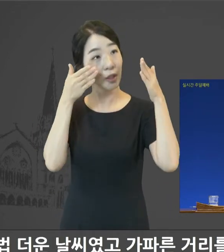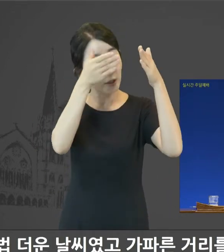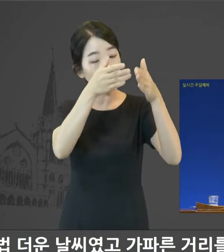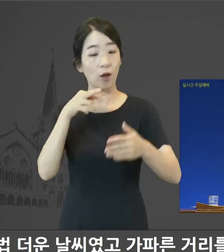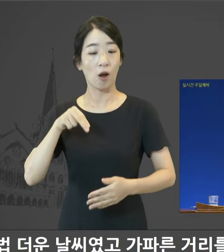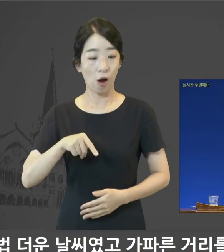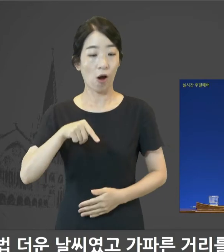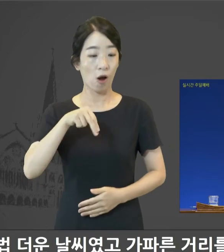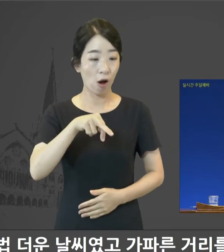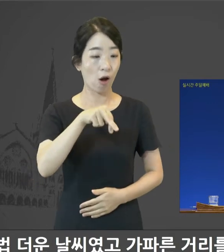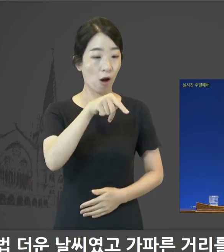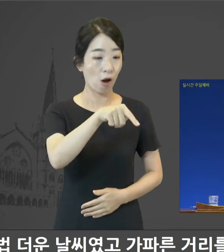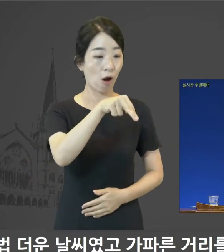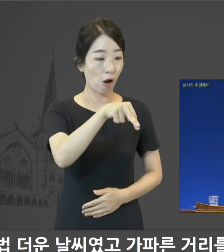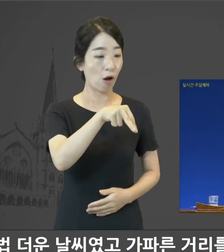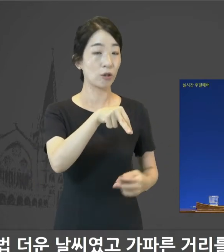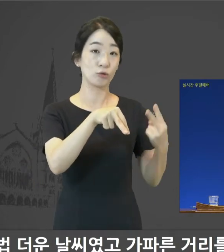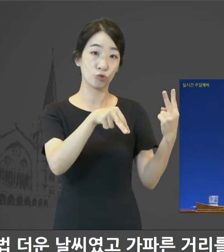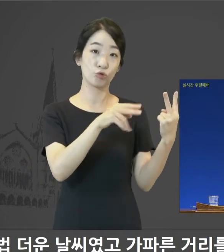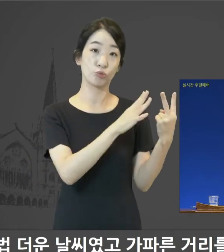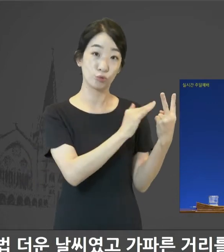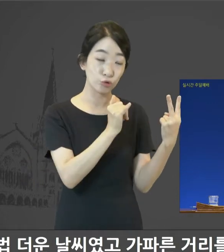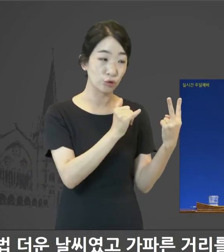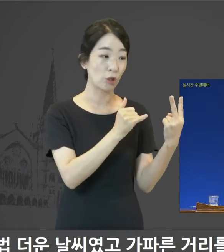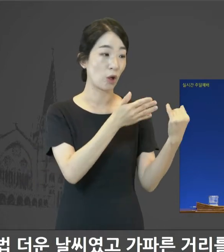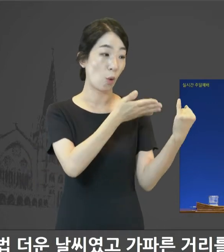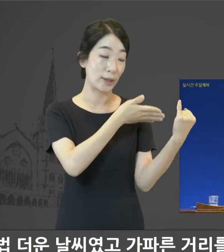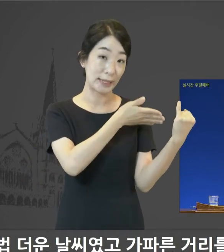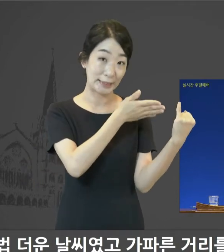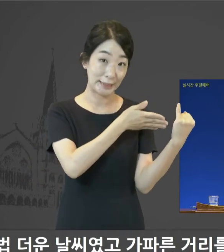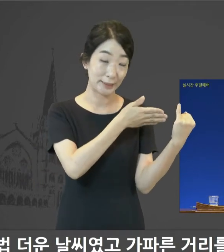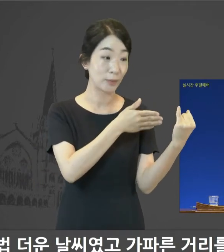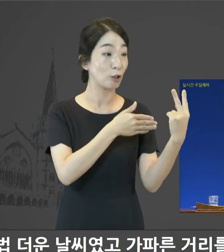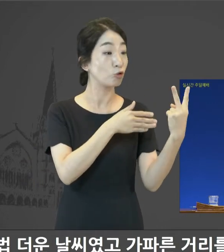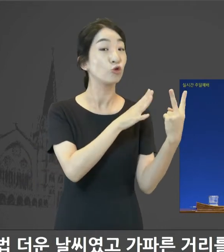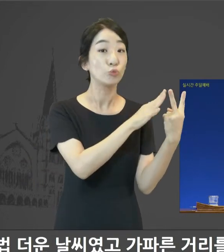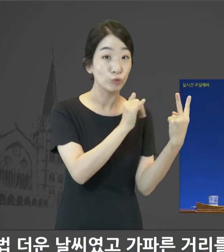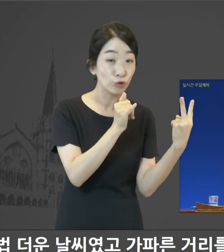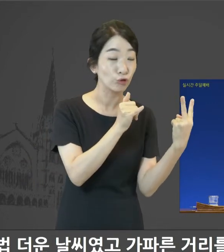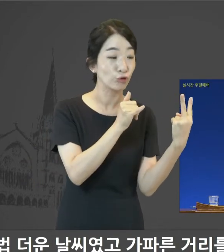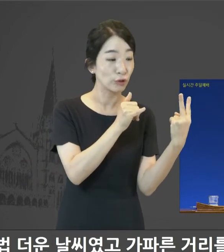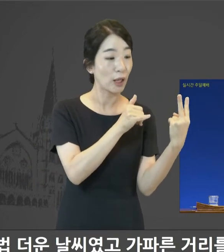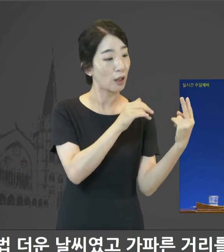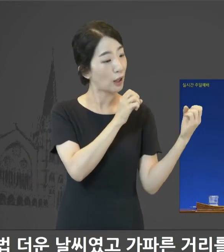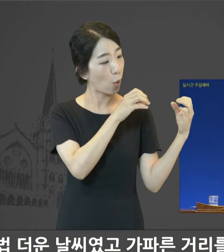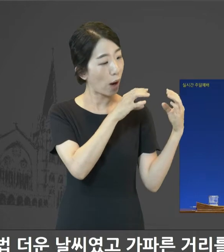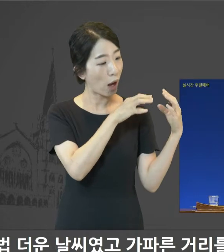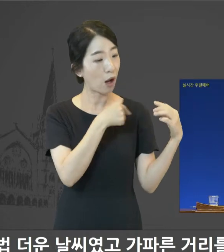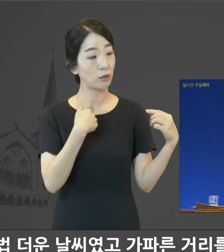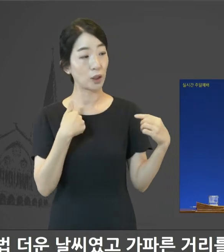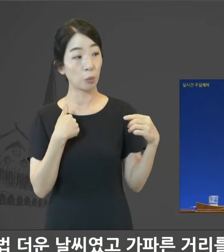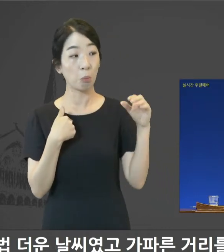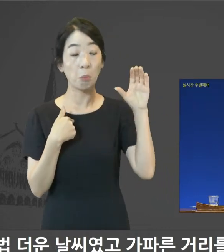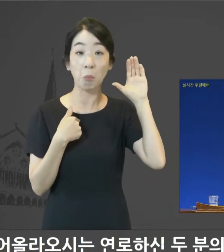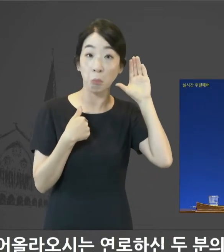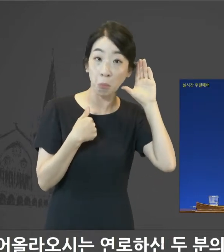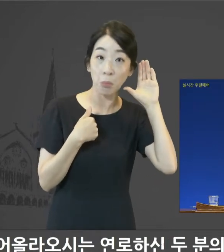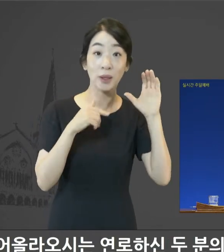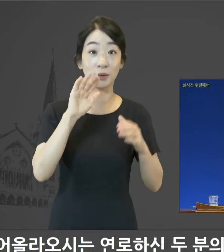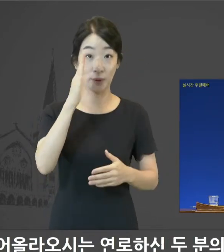올라오시는 두 분 조금 연로하신 권사님의 대화를 우연히 엿듣게 됐습니다. 이분들이 하시는